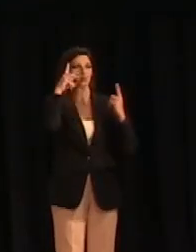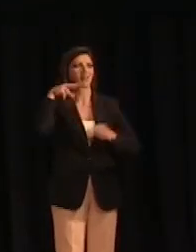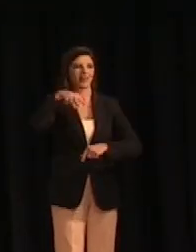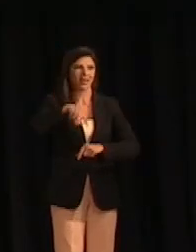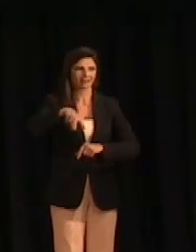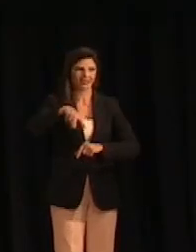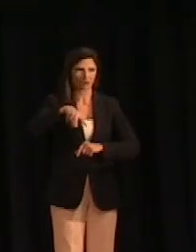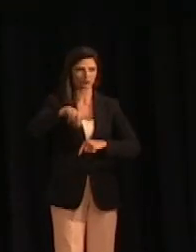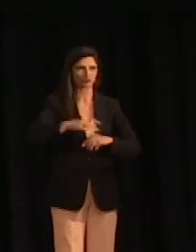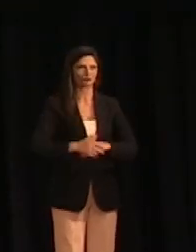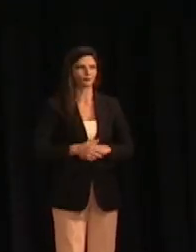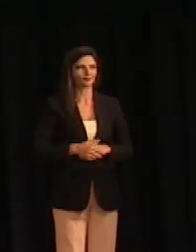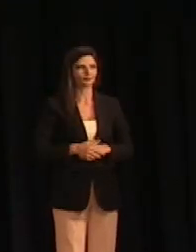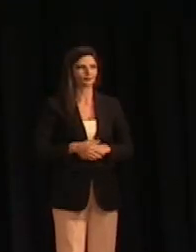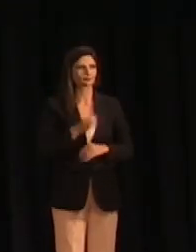Λάζαρο.